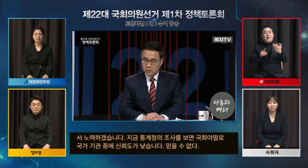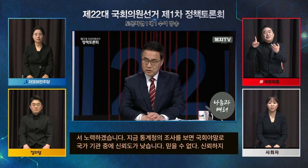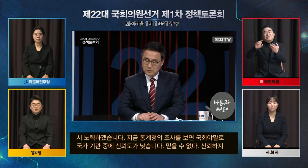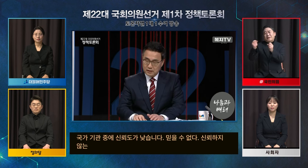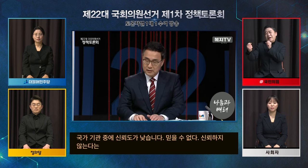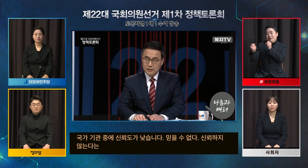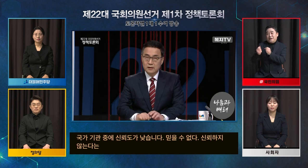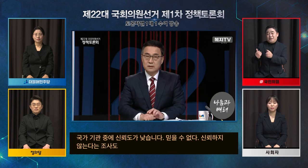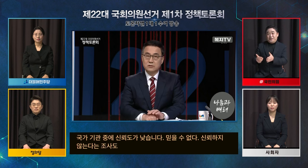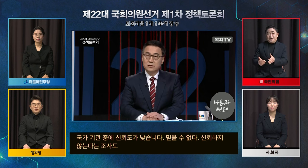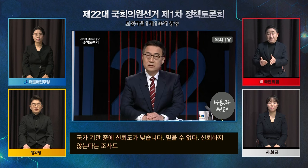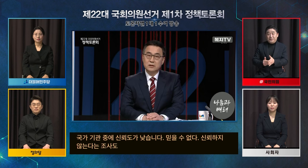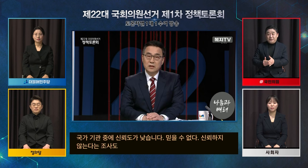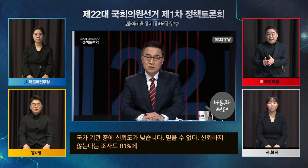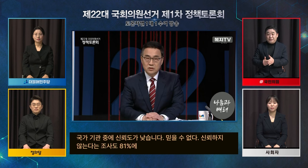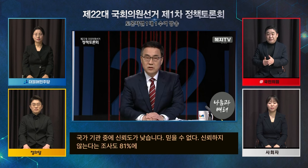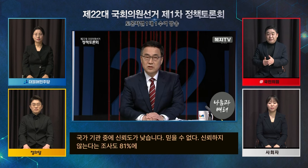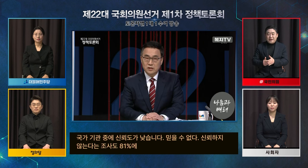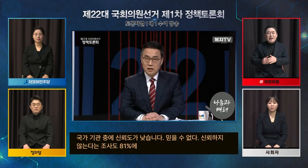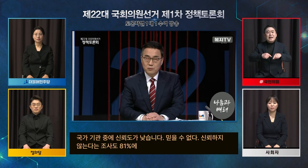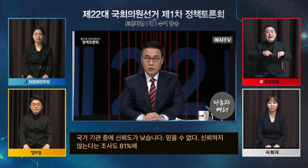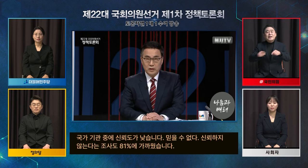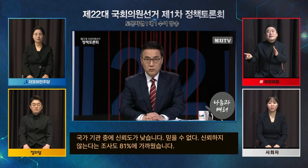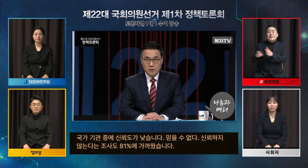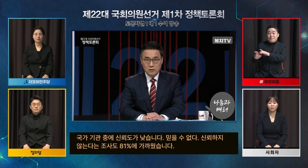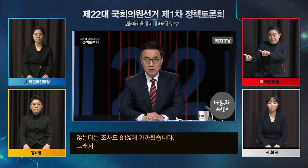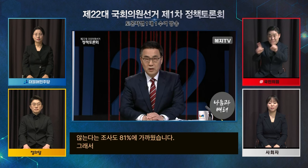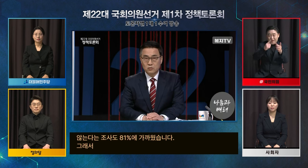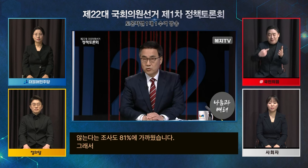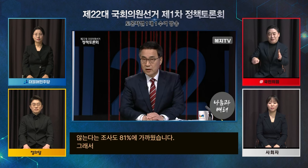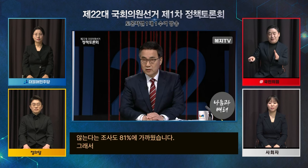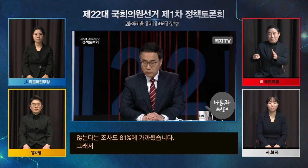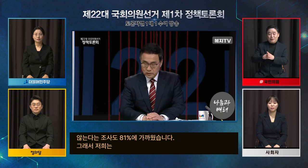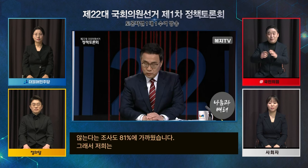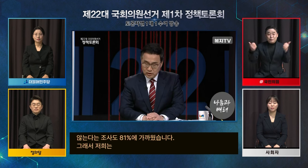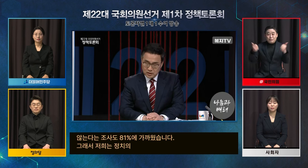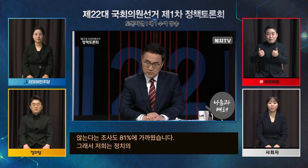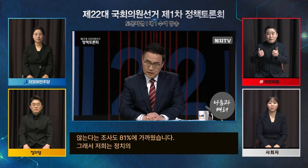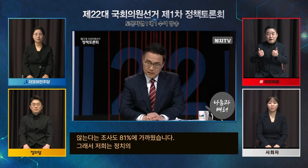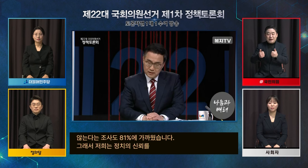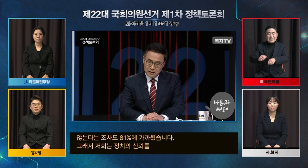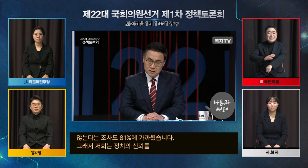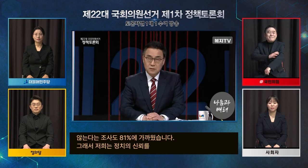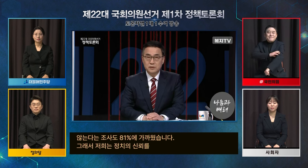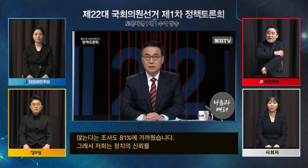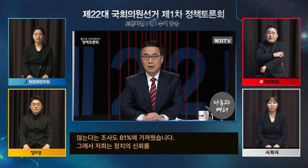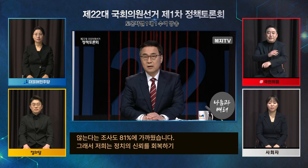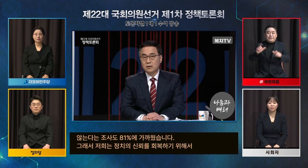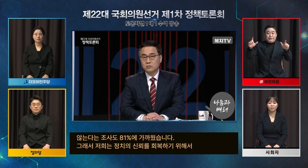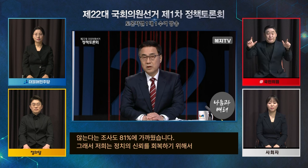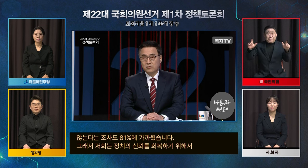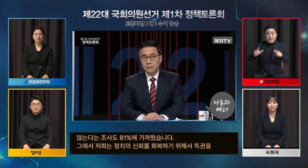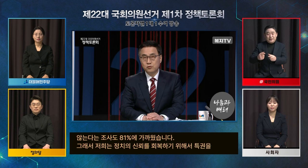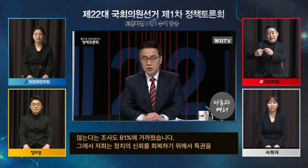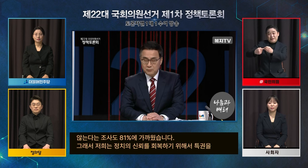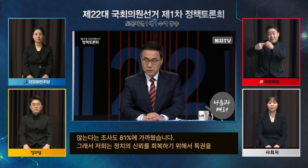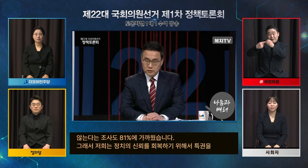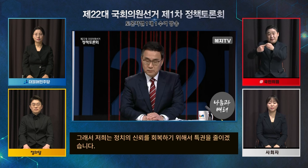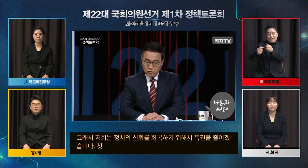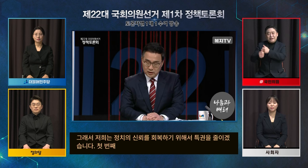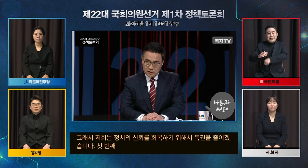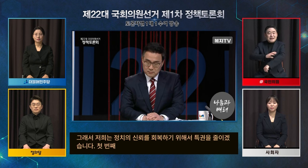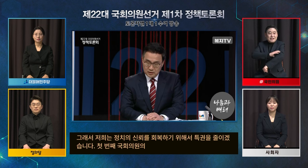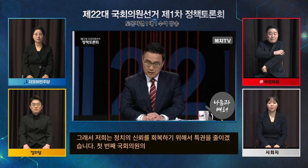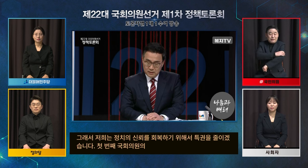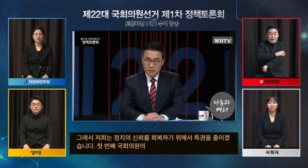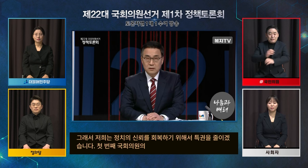가까웠습니다. 그래서 저희들은 정치의 신뢰를 회복하기 위해서 국회의 특권을 줄이겠습니다. 첫 번째, 국회의원의 불체포 특권을